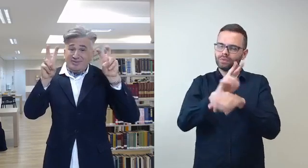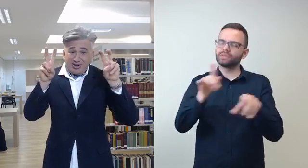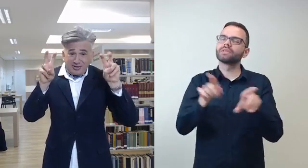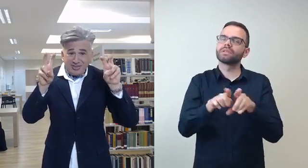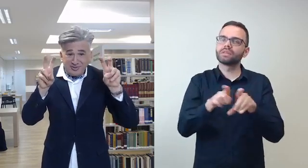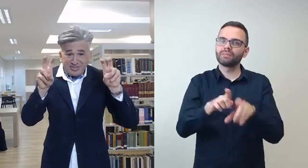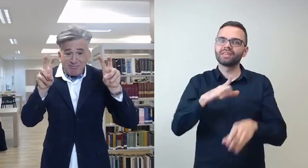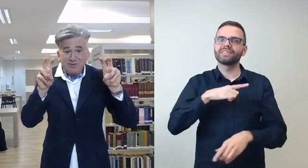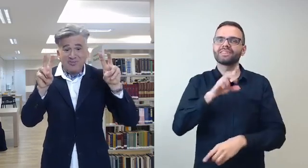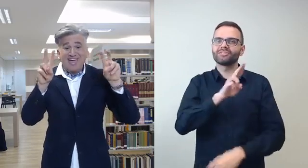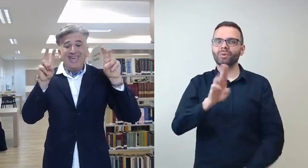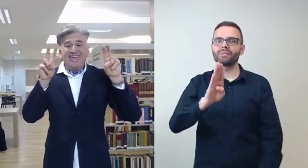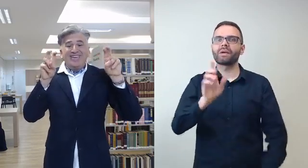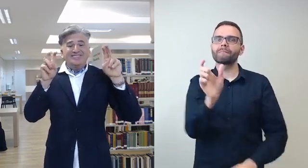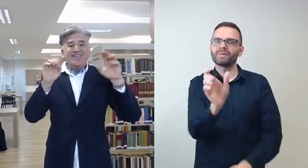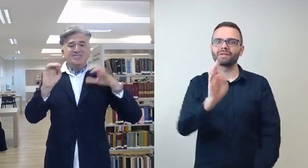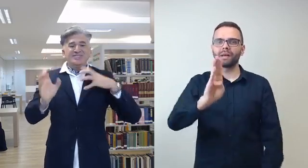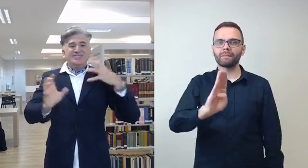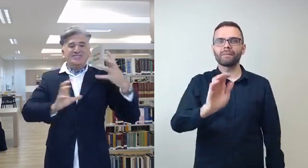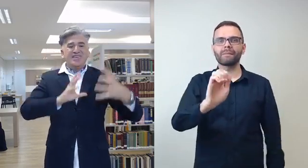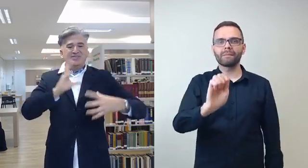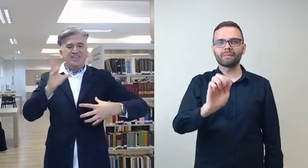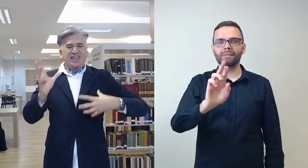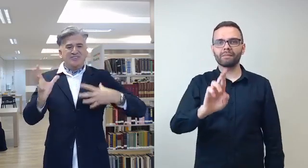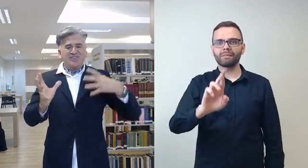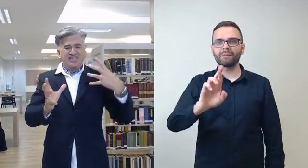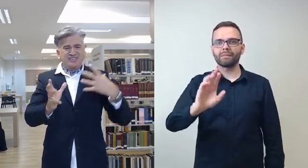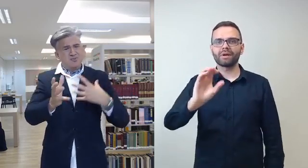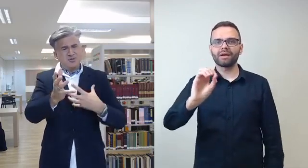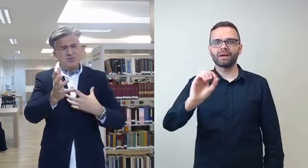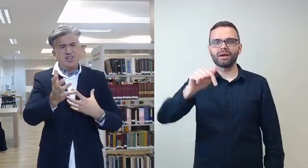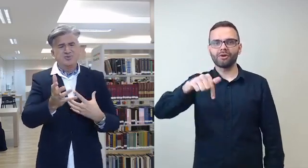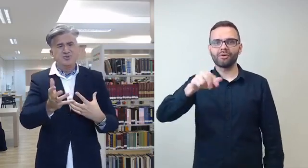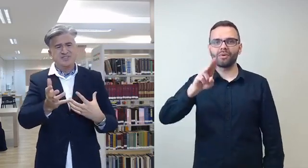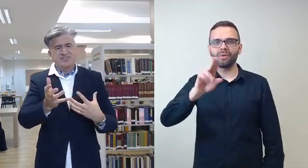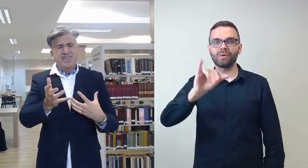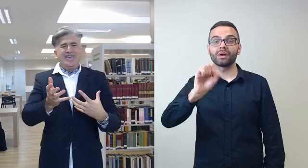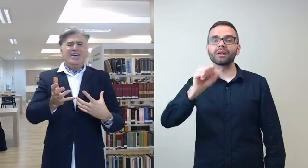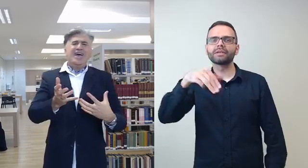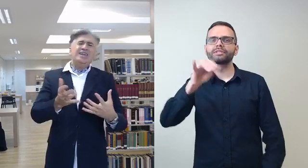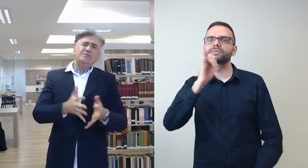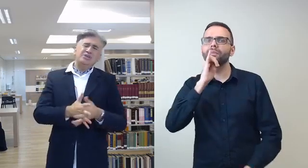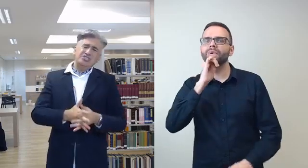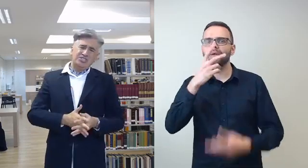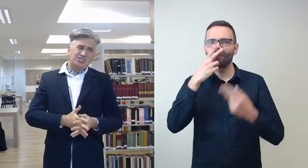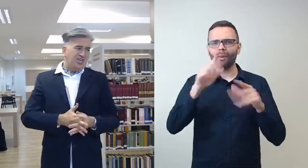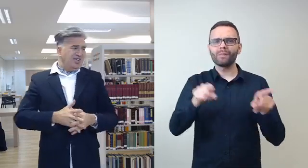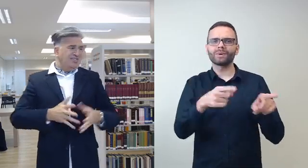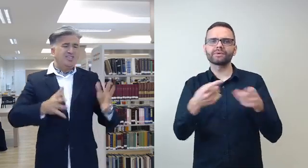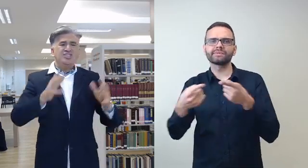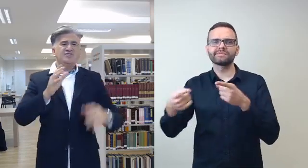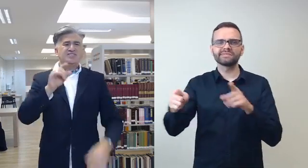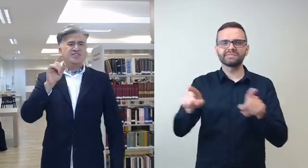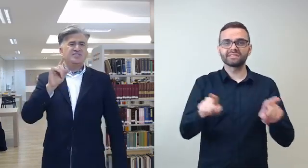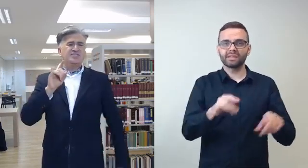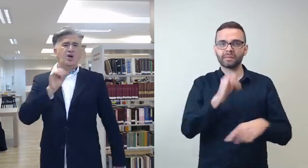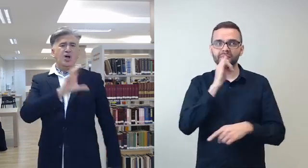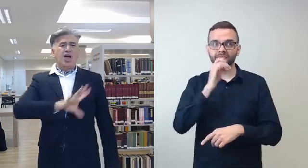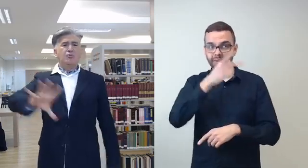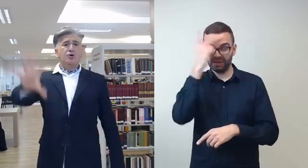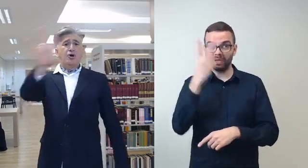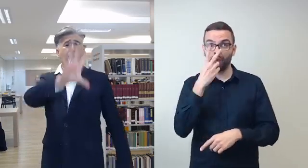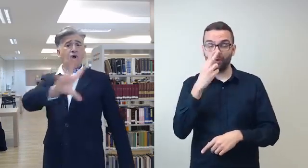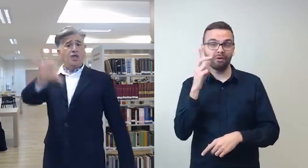chamo, esse barroquismos é meu, tá? Excesso de sistemas de classificação, principalmente nas músicas. Caramba, gente, tem gente fazendo assim,